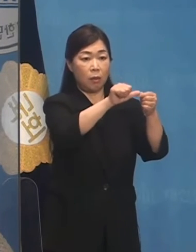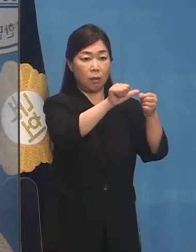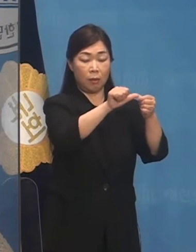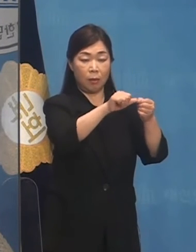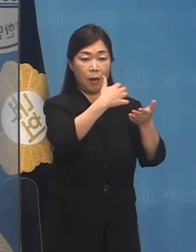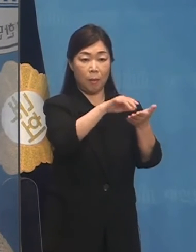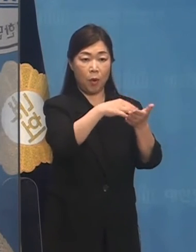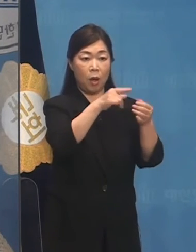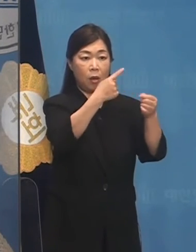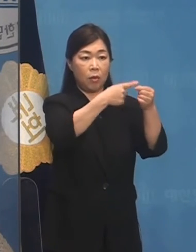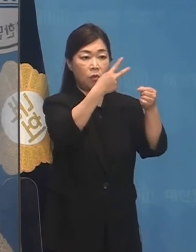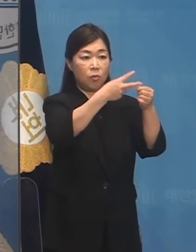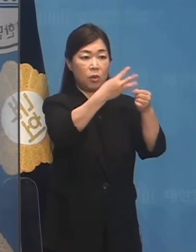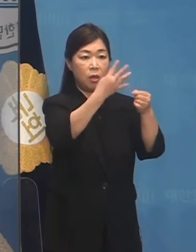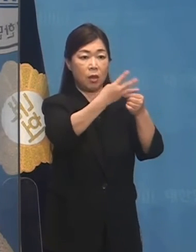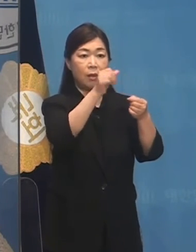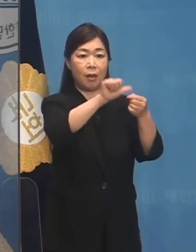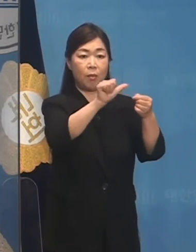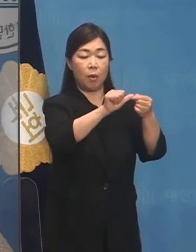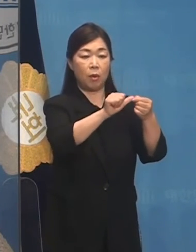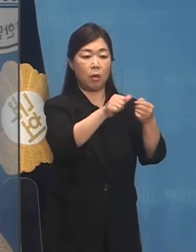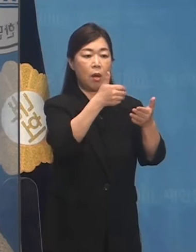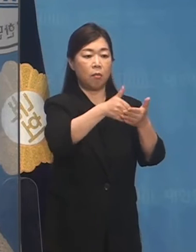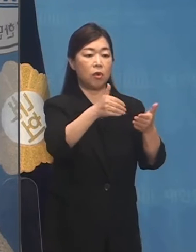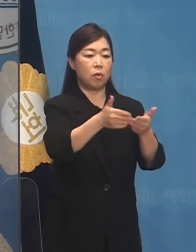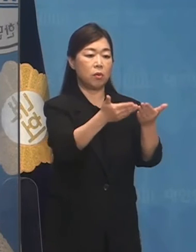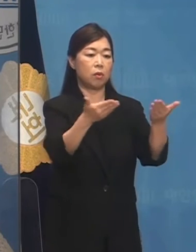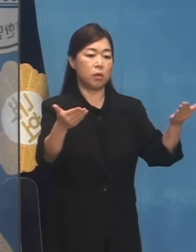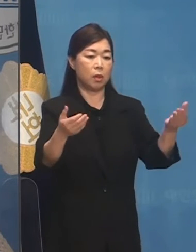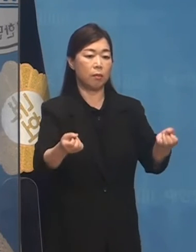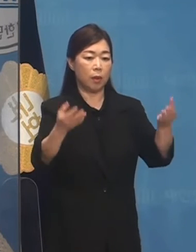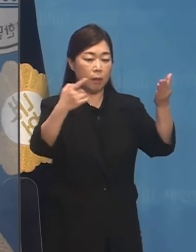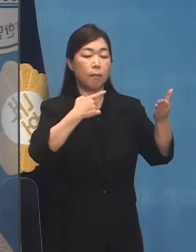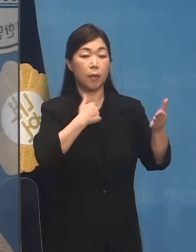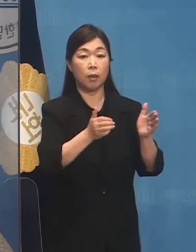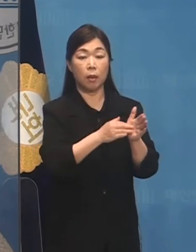걸쳐서 전시회를 했다는 것을 밝힌 적이 있습니다.